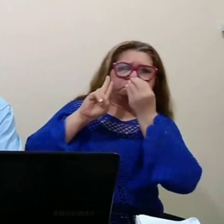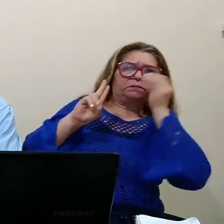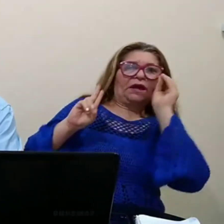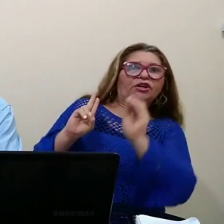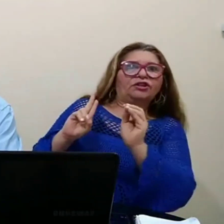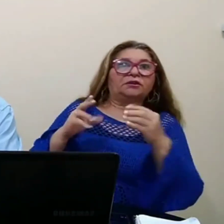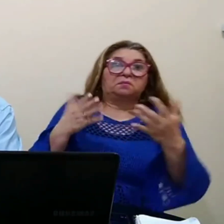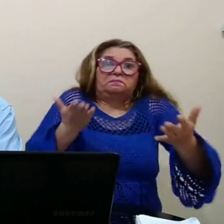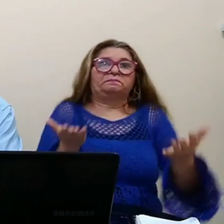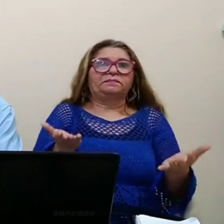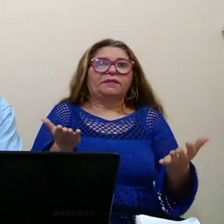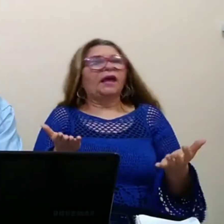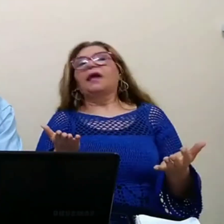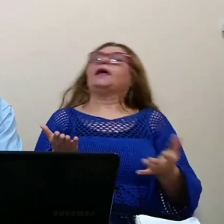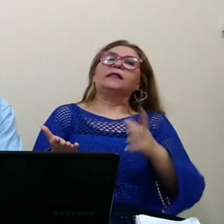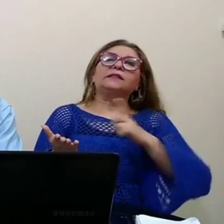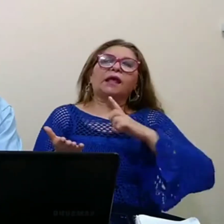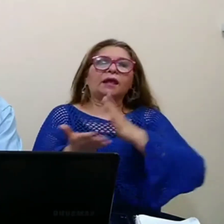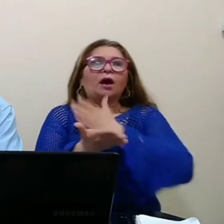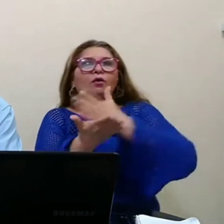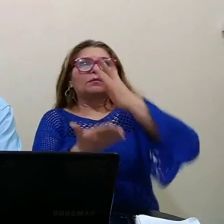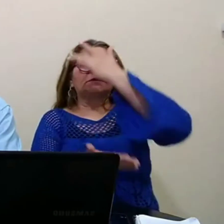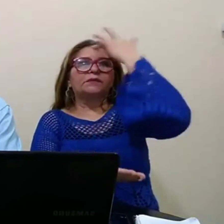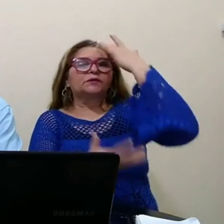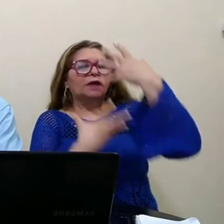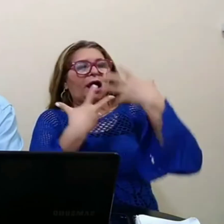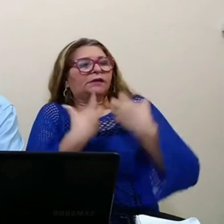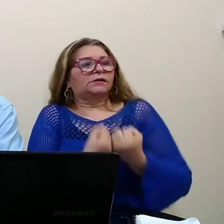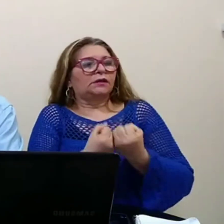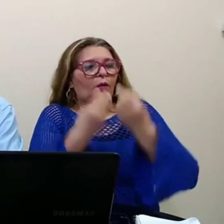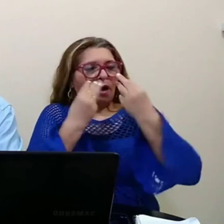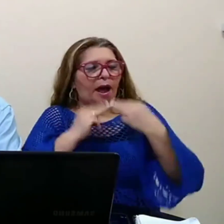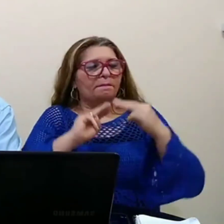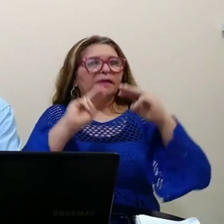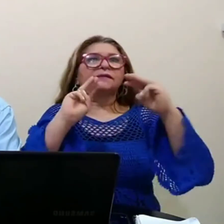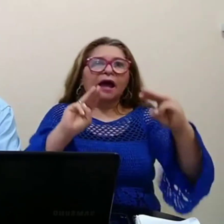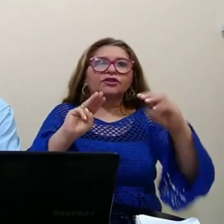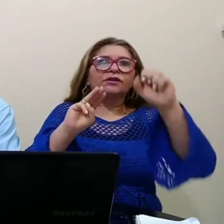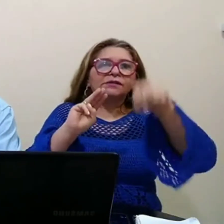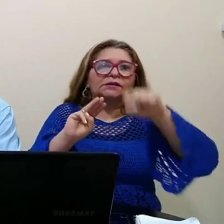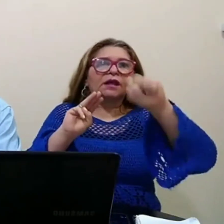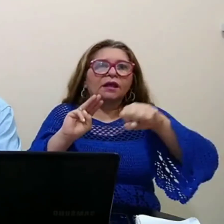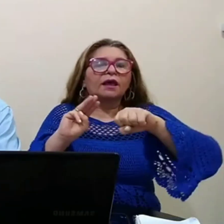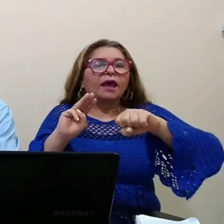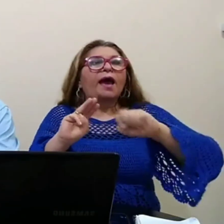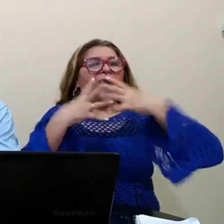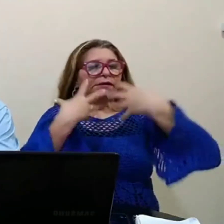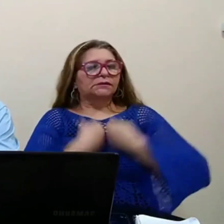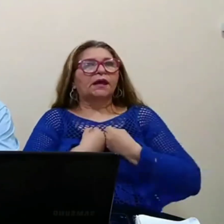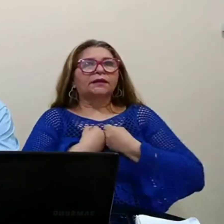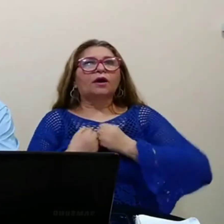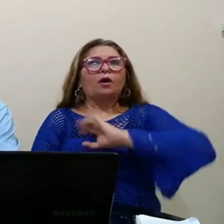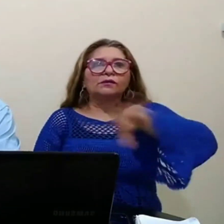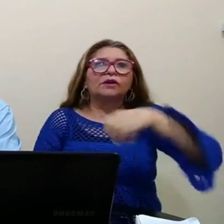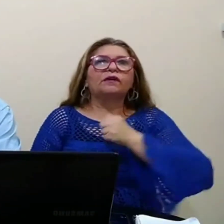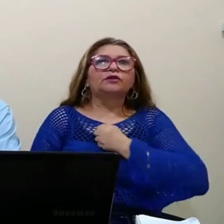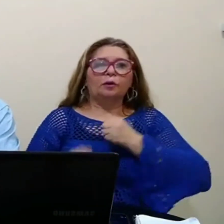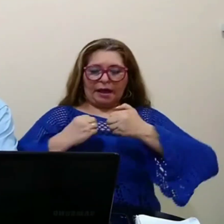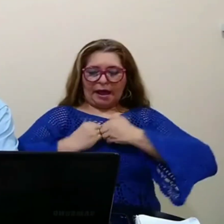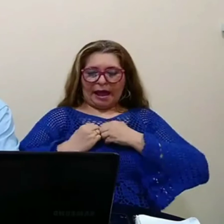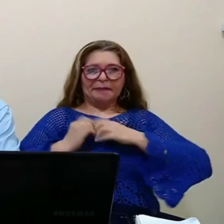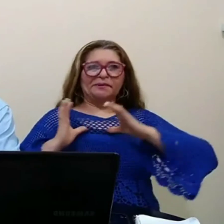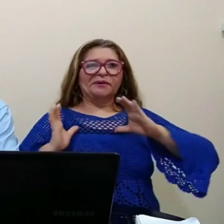uma atitude de aceitação, aceitando a mensagem, aceitando o Salvador, abrindo o coração para